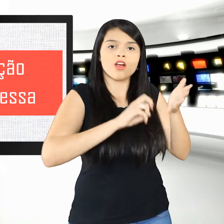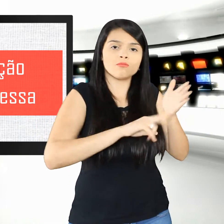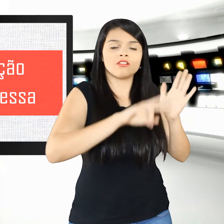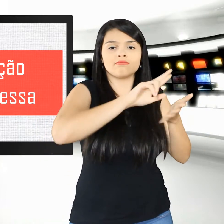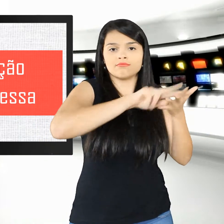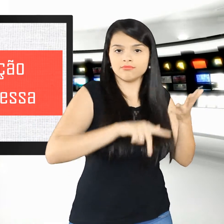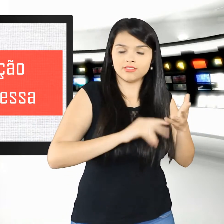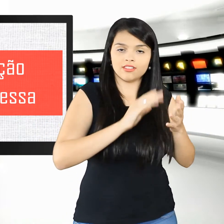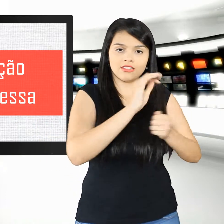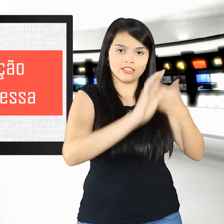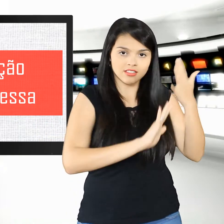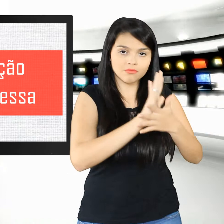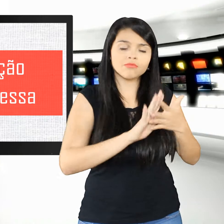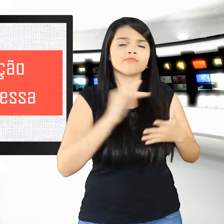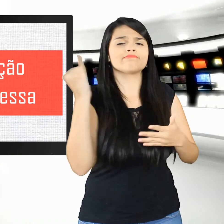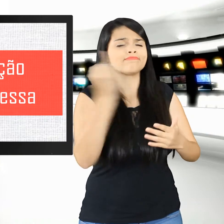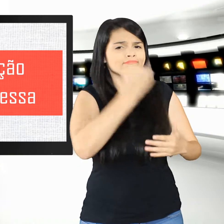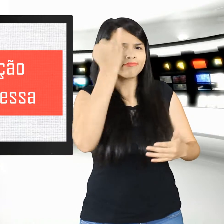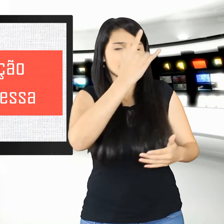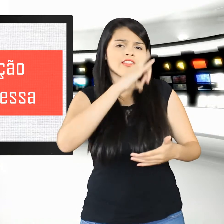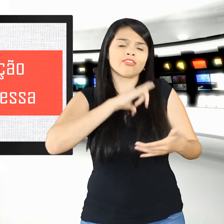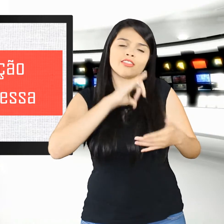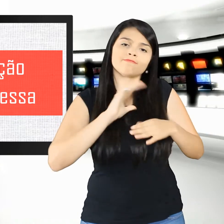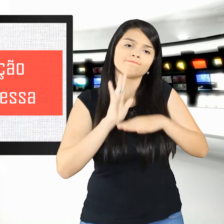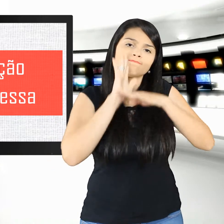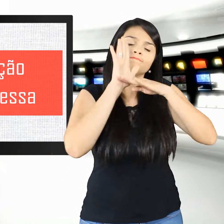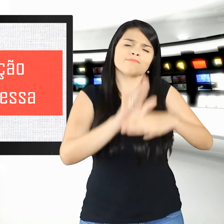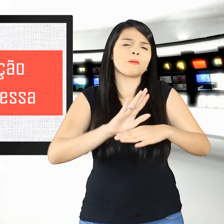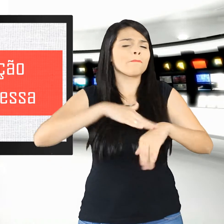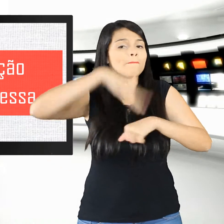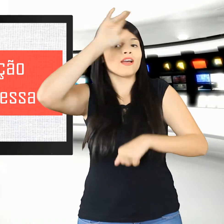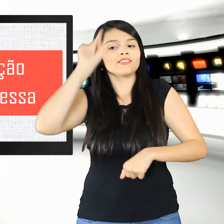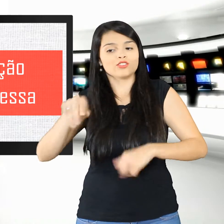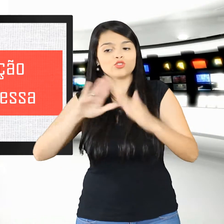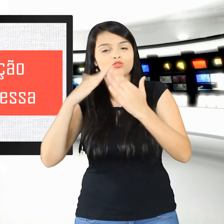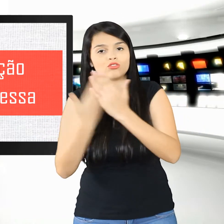outras, foram significativamente superiores em escolas bilíngues em relação às escolas comuns.